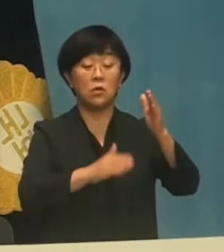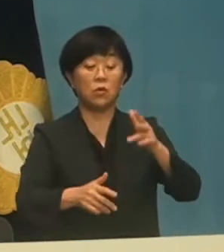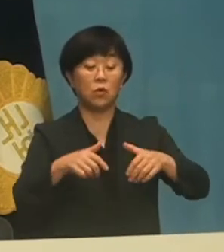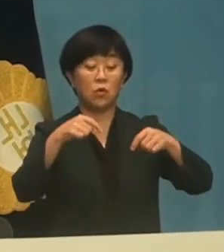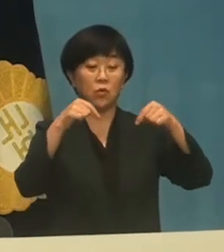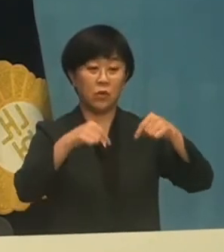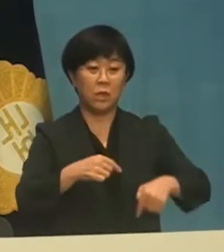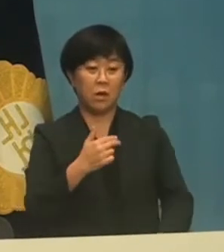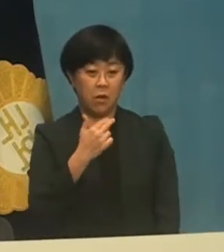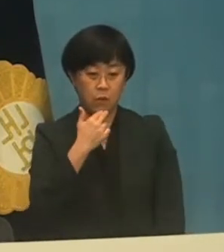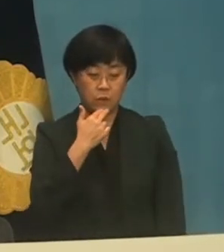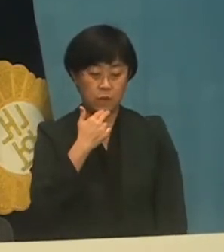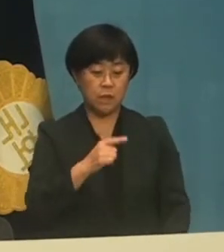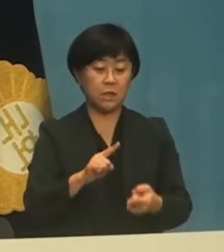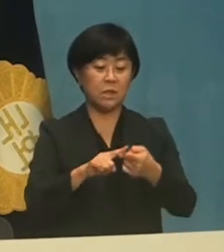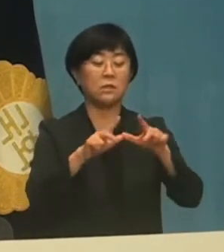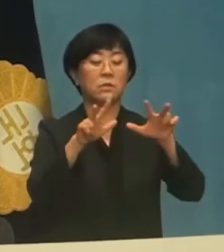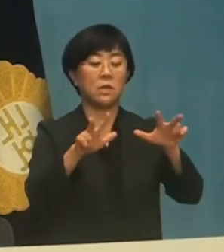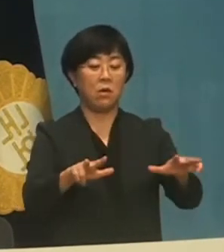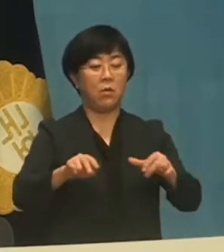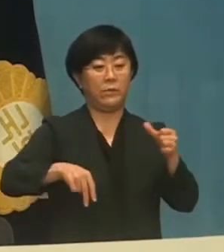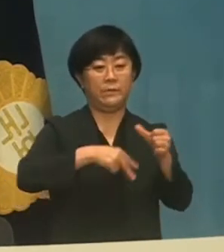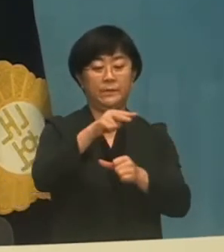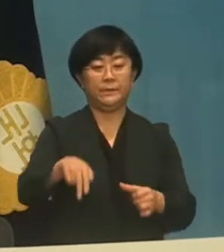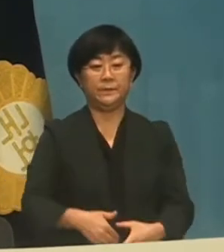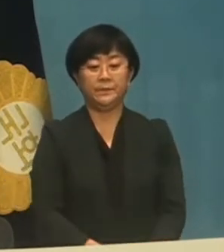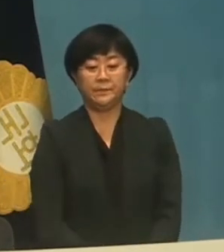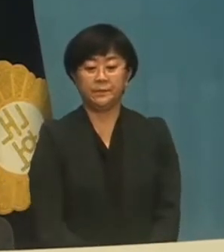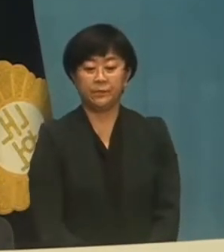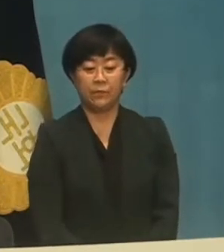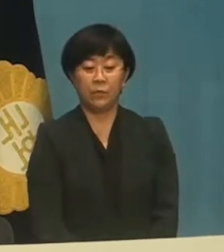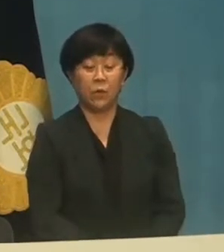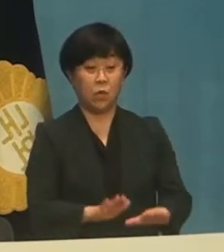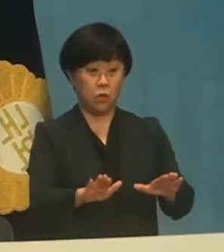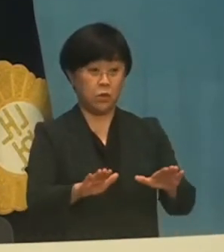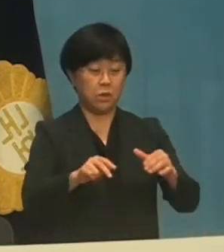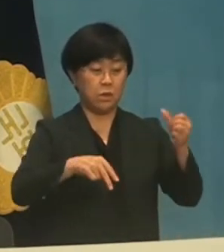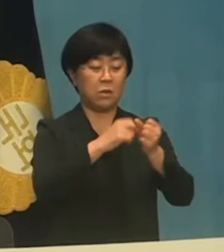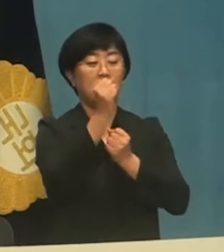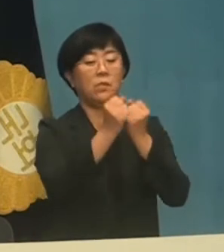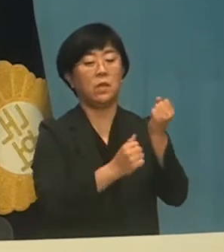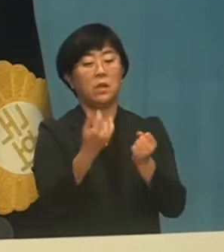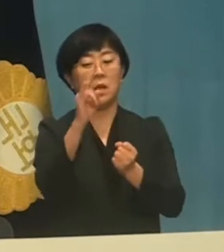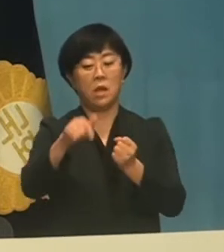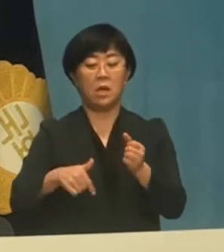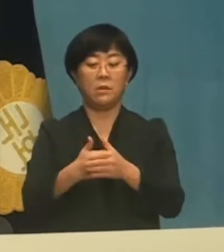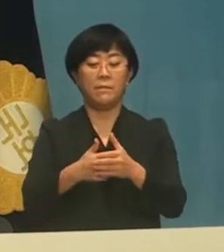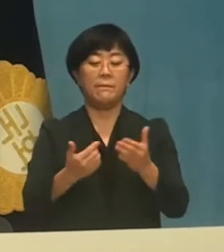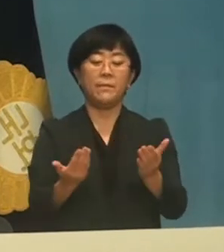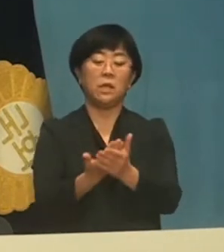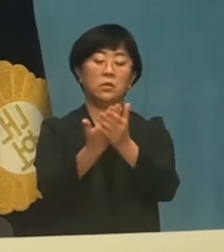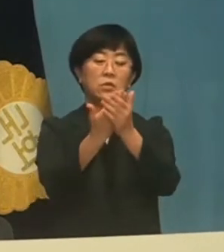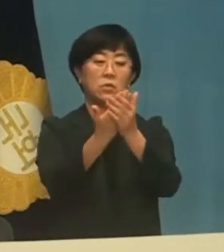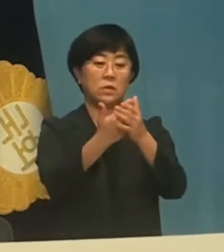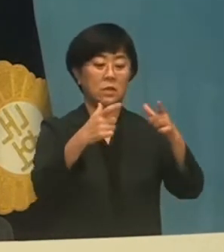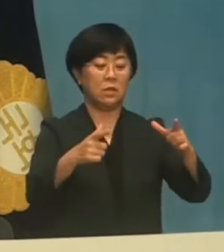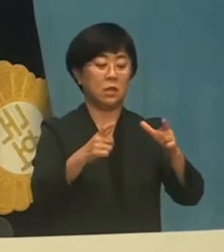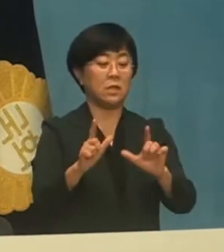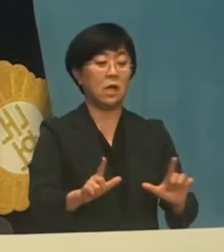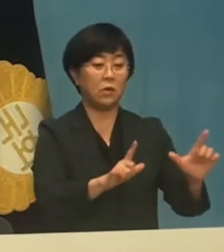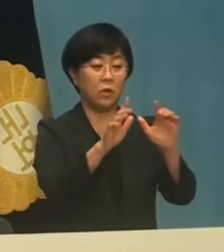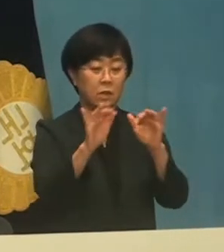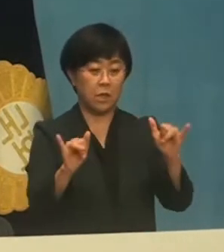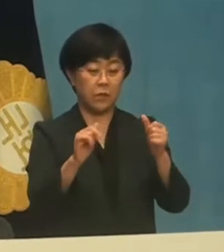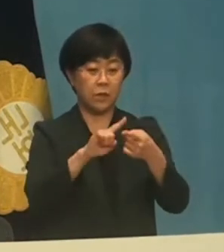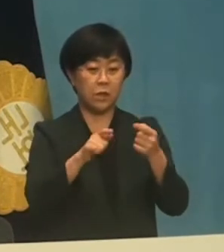현재 정부와 보수 정치권의 형태입니다. 이런 의미에서 오늘 기자회견이 핵발전소 지역 주민들의 입장에서 고준위